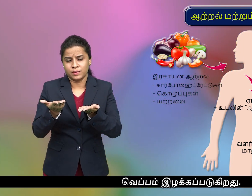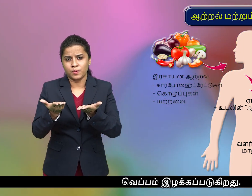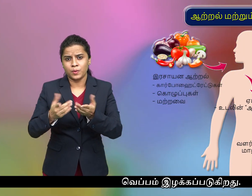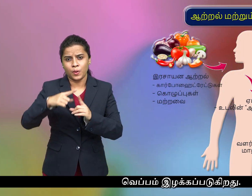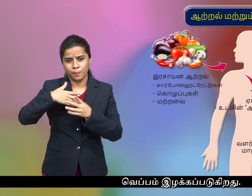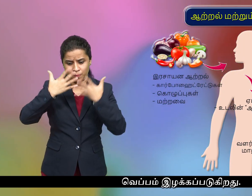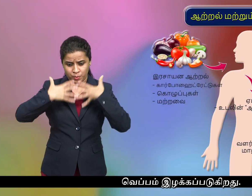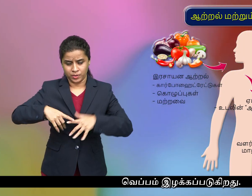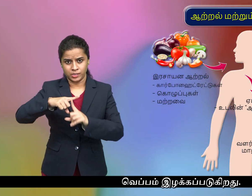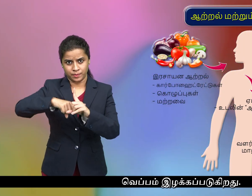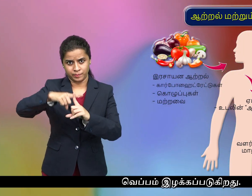வெப்பம் இழக்கப்படுகிறது.